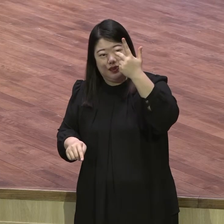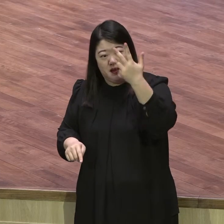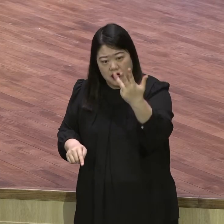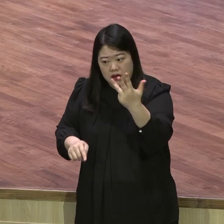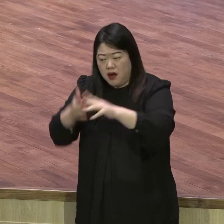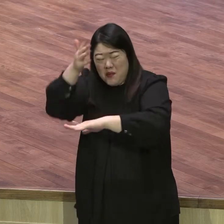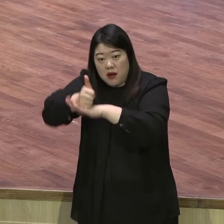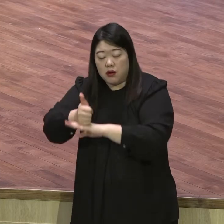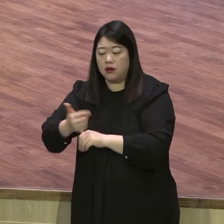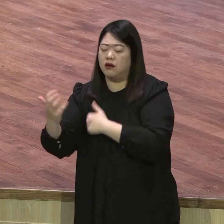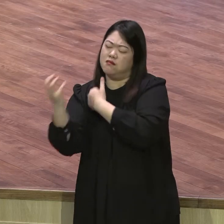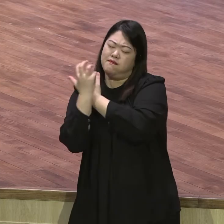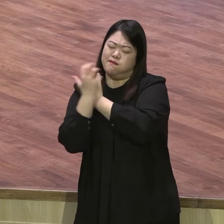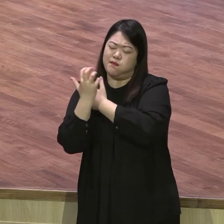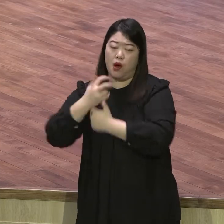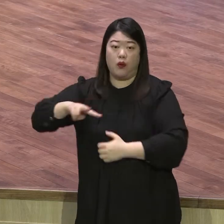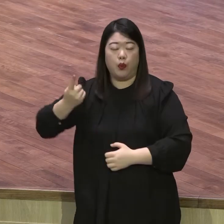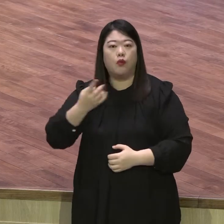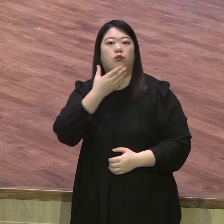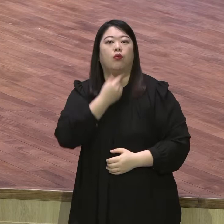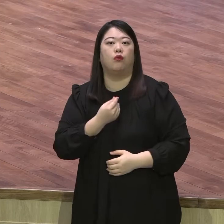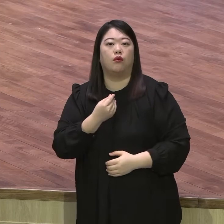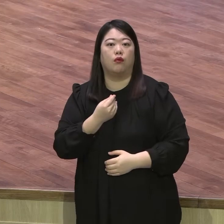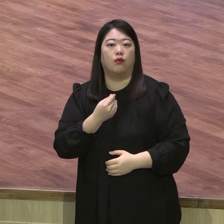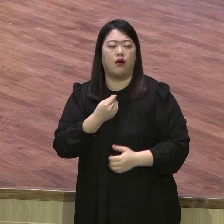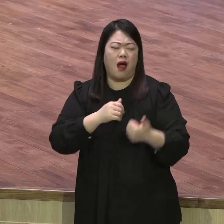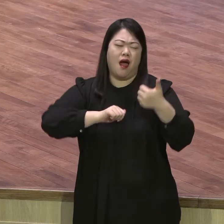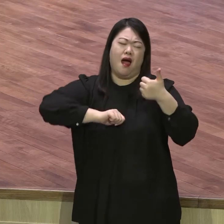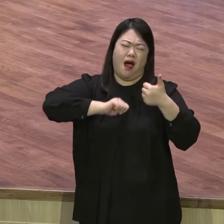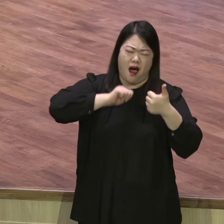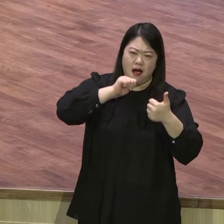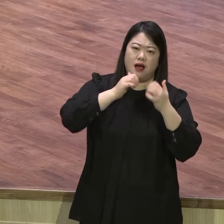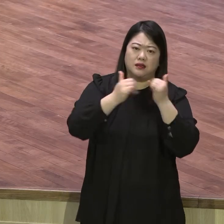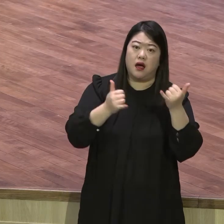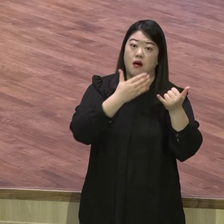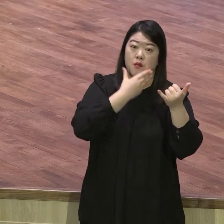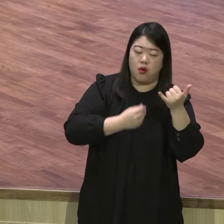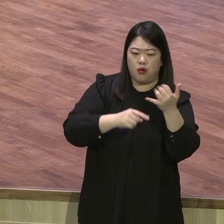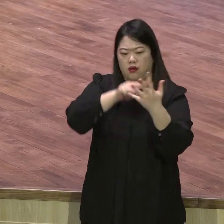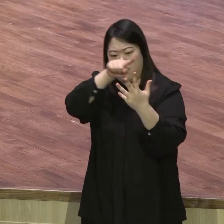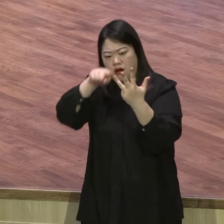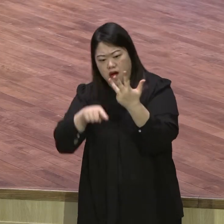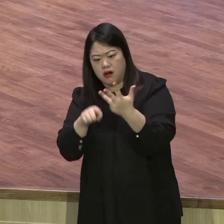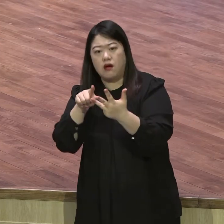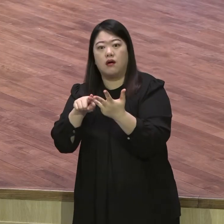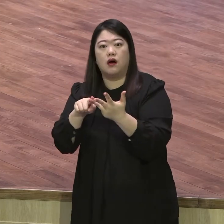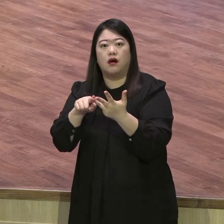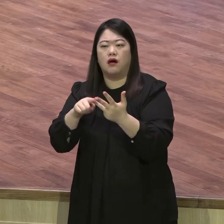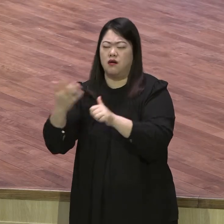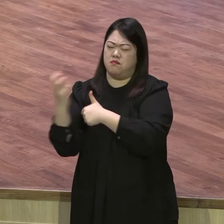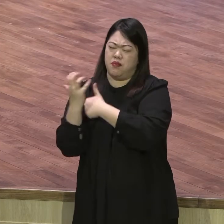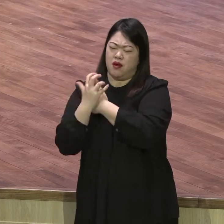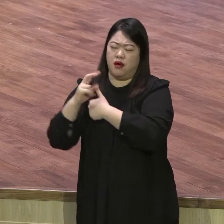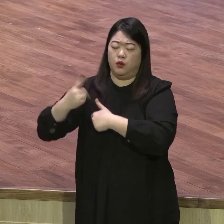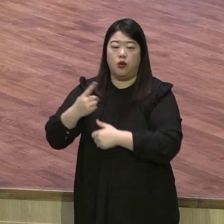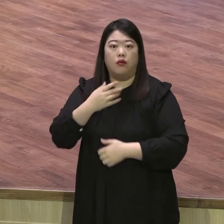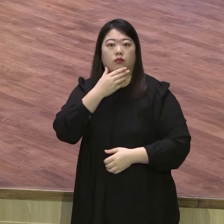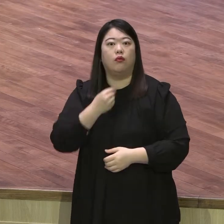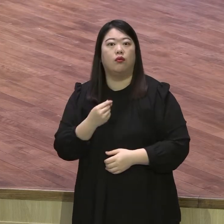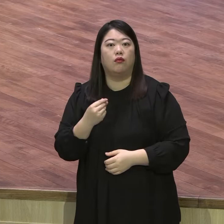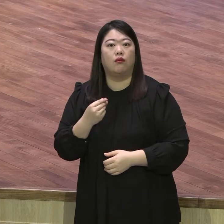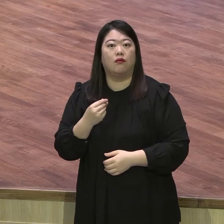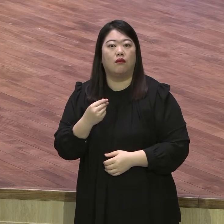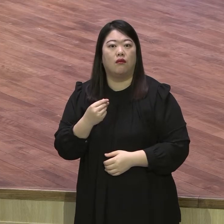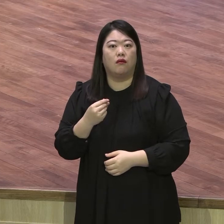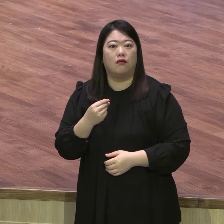복이 있다. 가난한 자가 복이 있고 박해받는 자가 핍박받는 자가 복이 있다. 쉽게